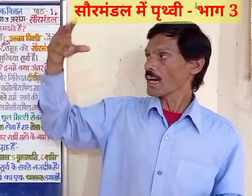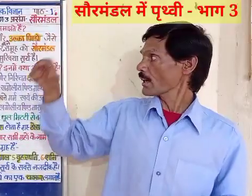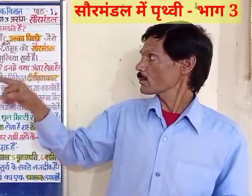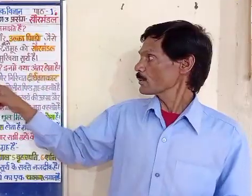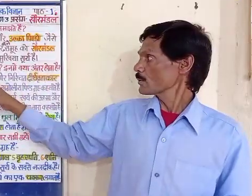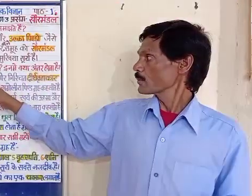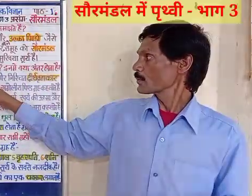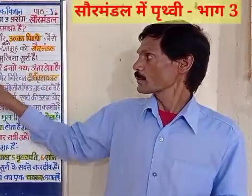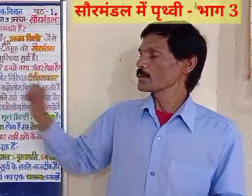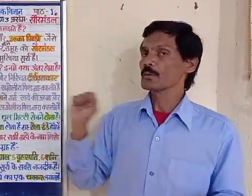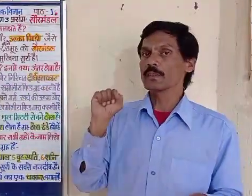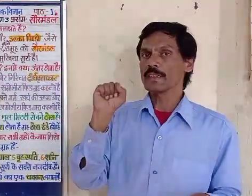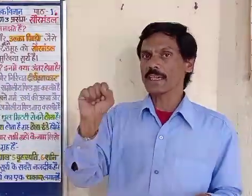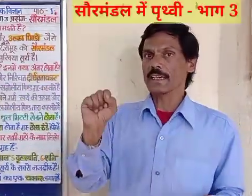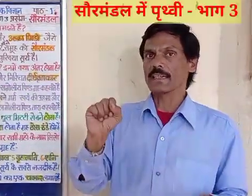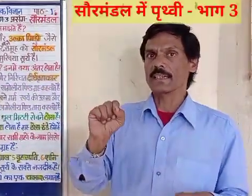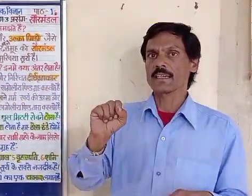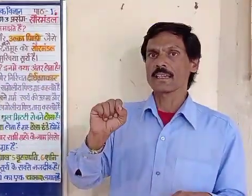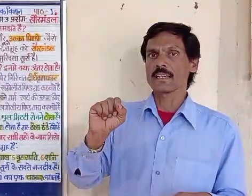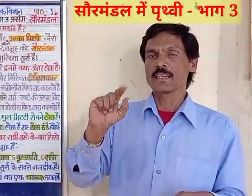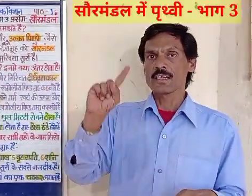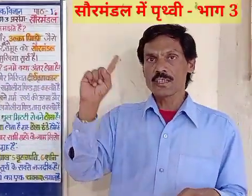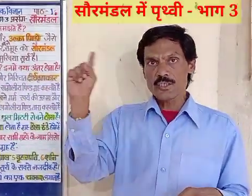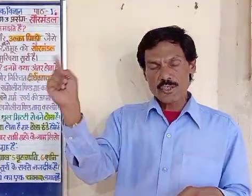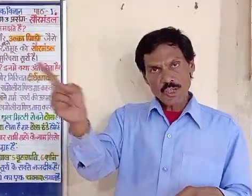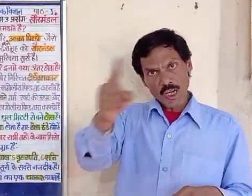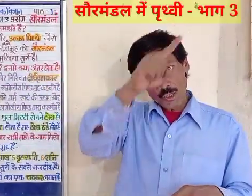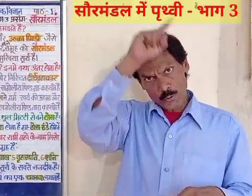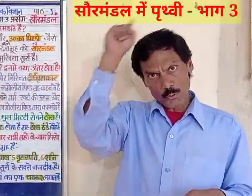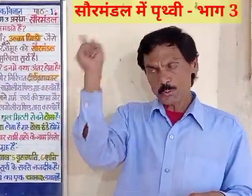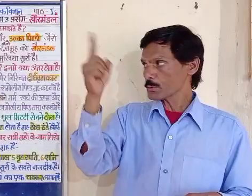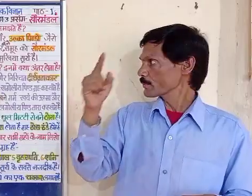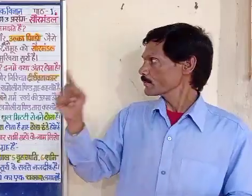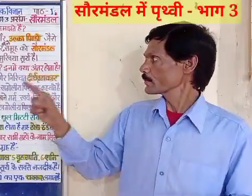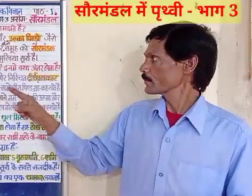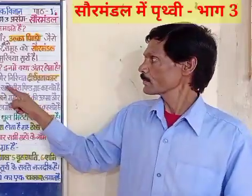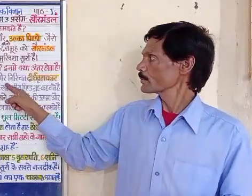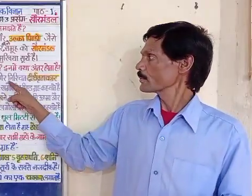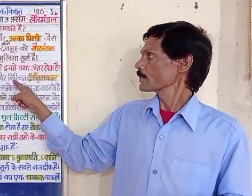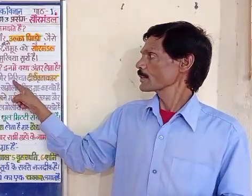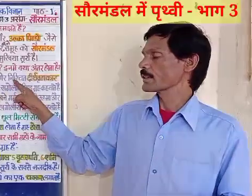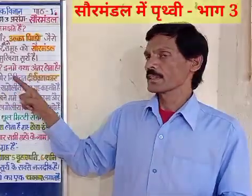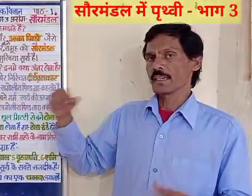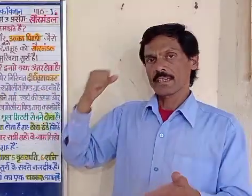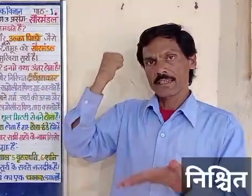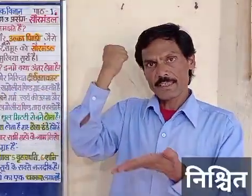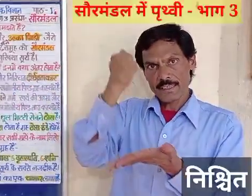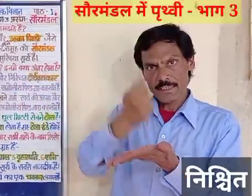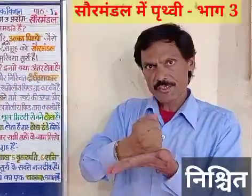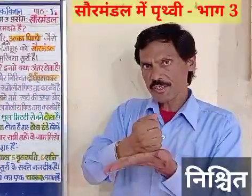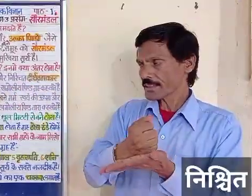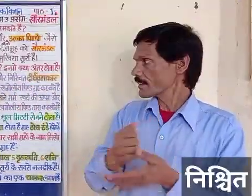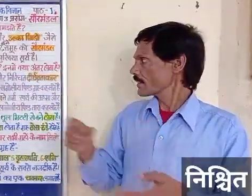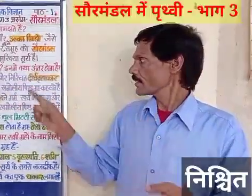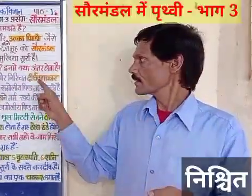तारों के चारों ओर निश्चित